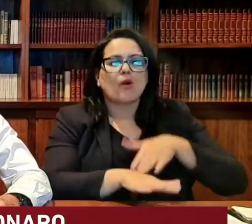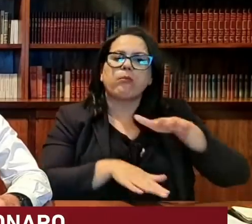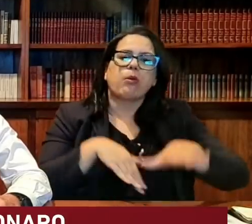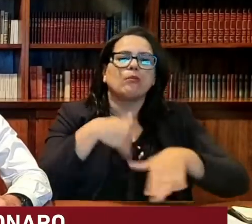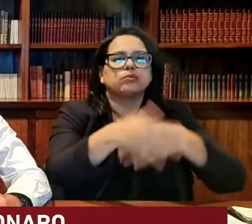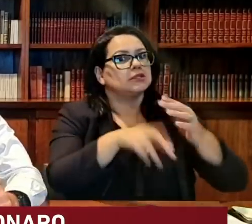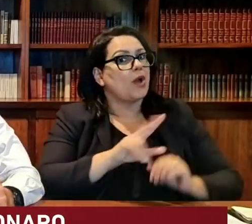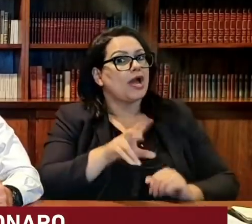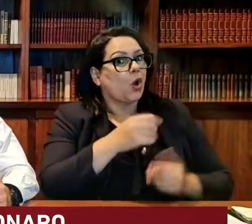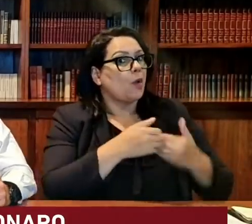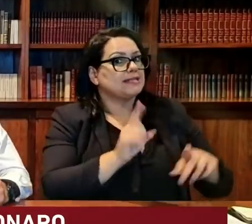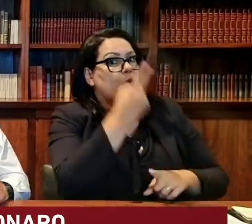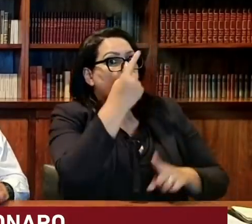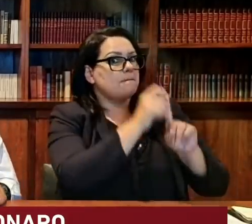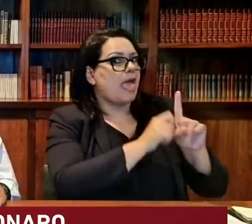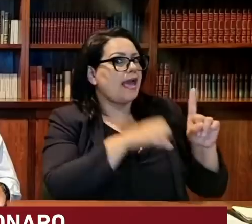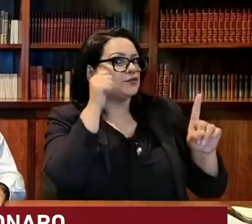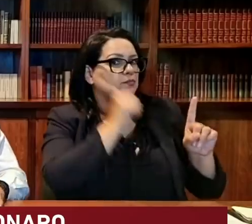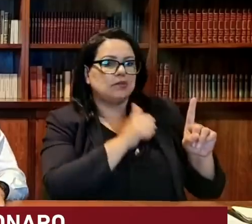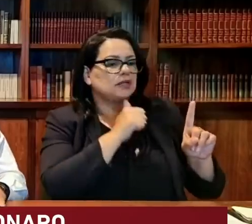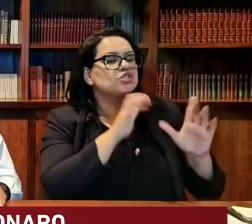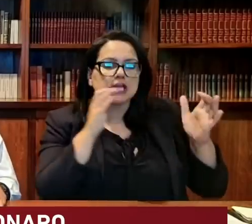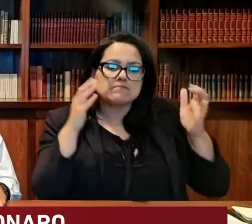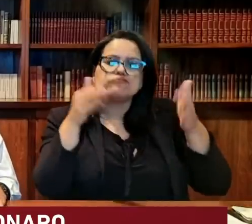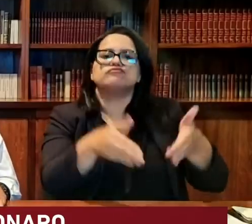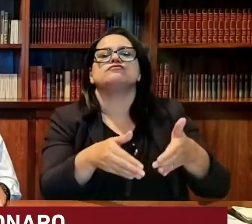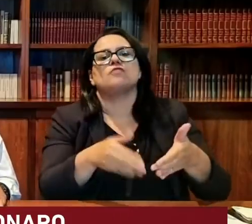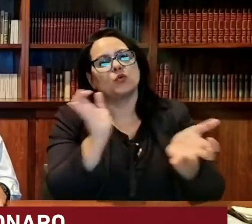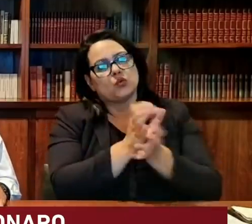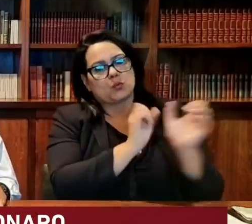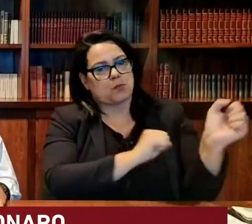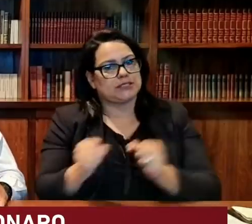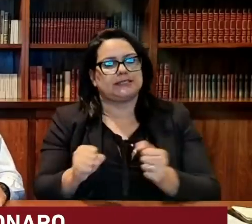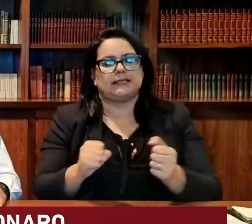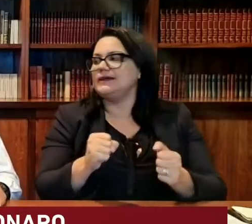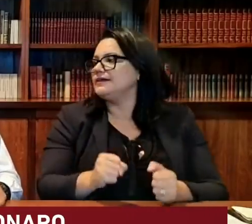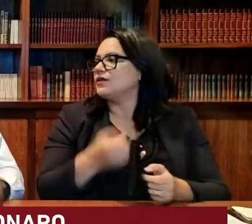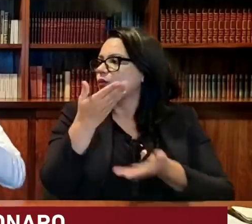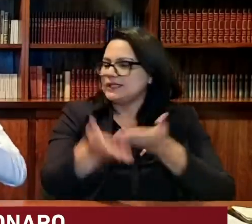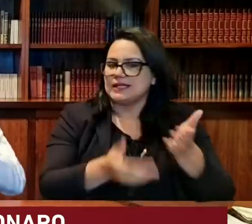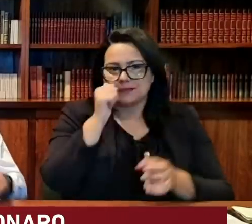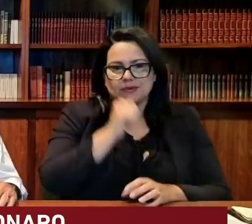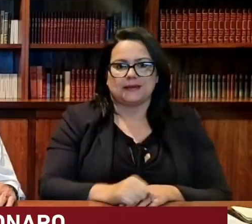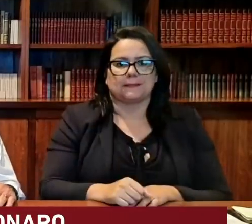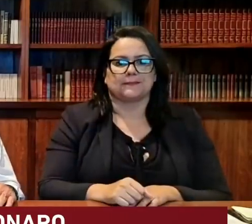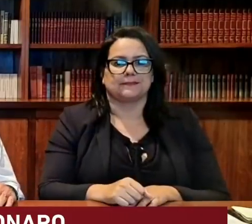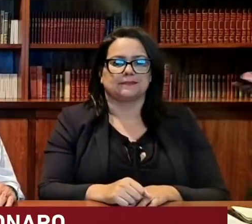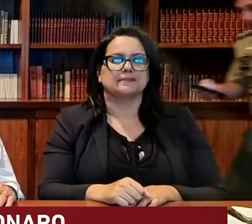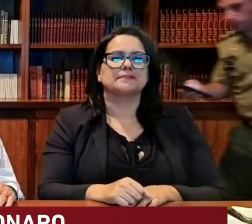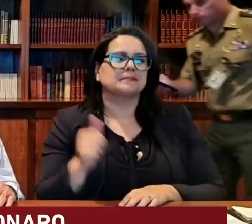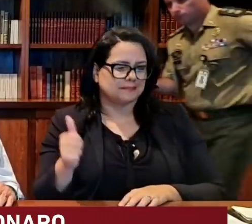porque é mês da mulher. A gente está trazendo isso para o centro de governo, para o centro de poder. O cuidado com a mulher. Vamos lá, a primeira pergunta aqui